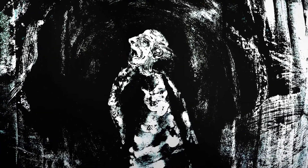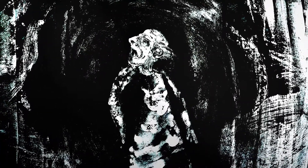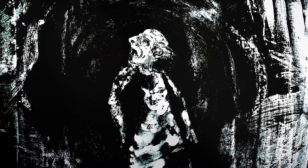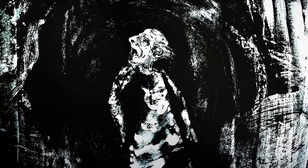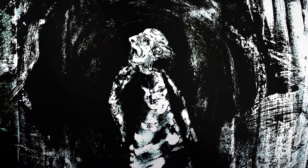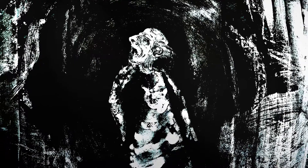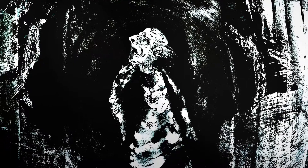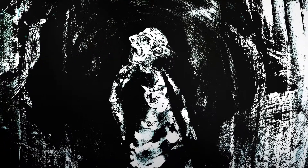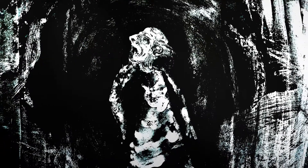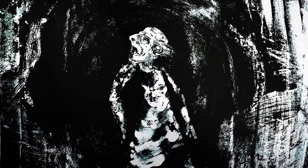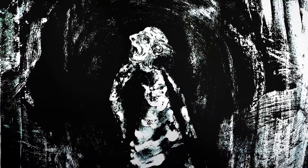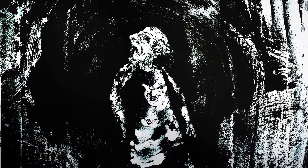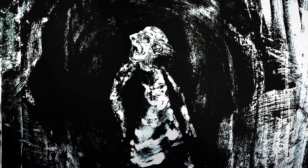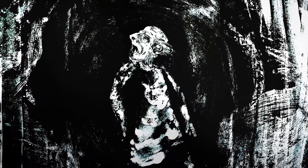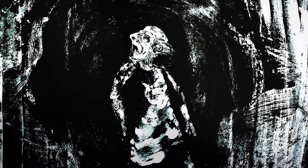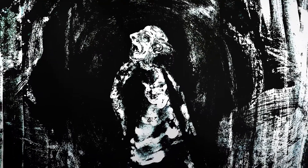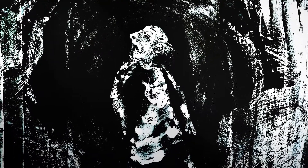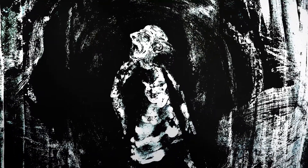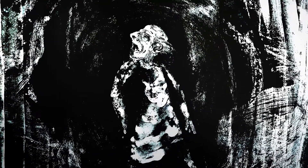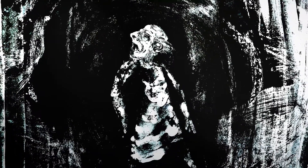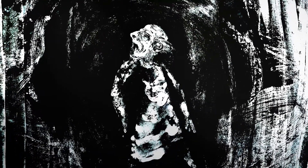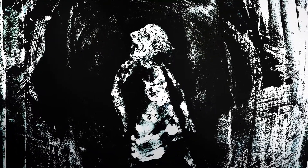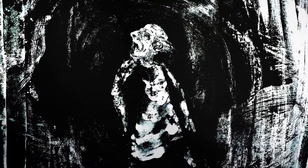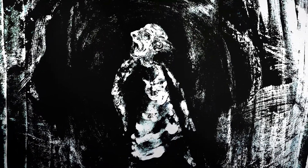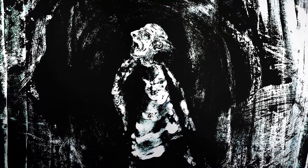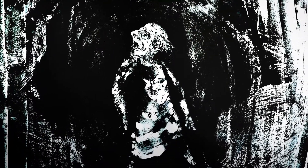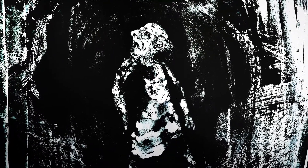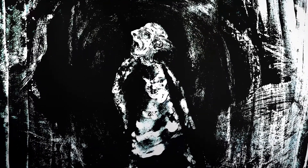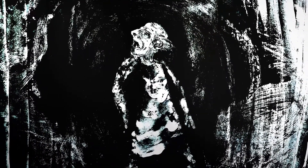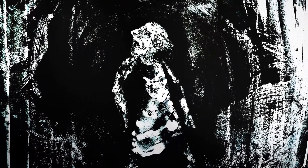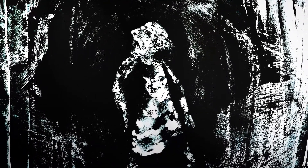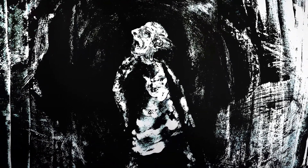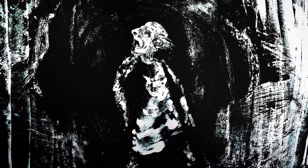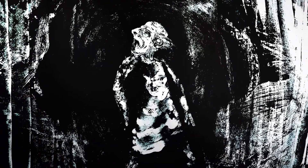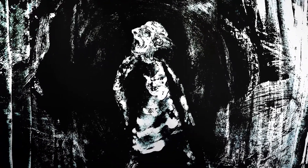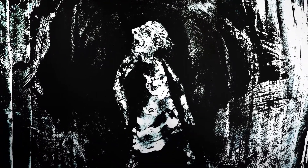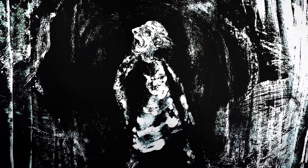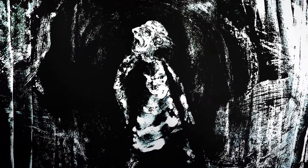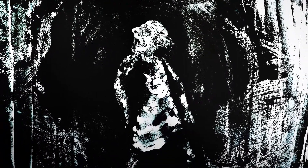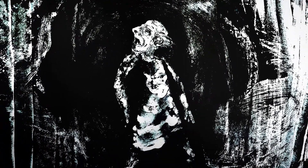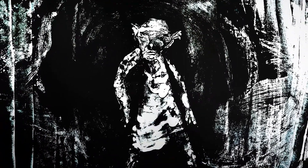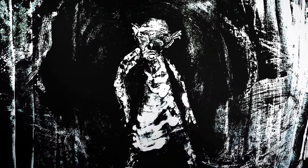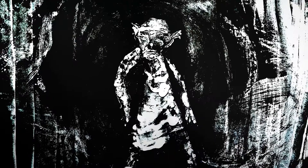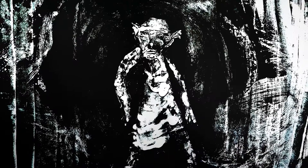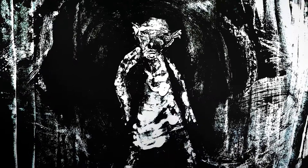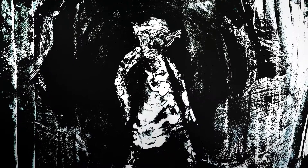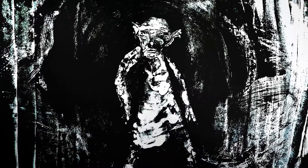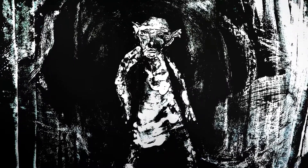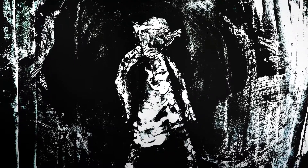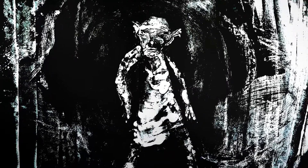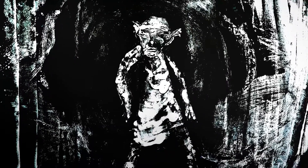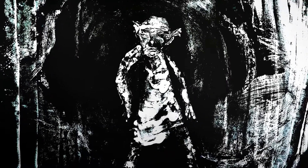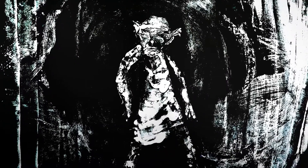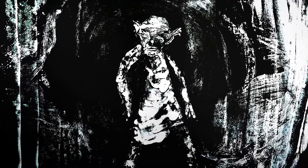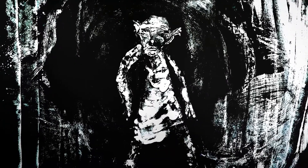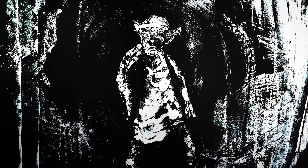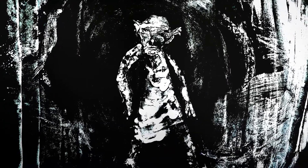e o fundo negro dão, tanto ao doutor quanto à casa, um aspecto sombrio. O doutor olha para os lados em